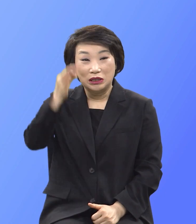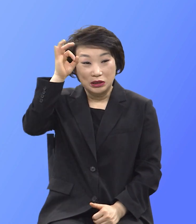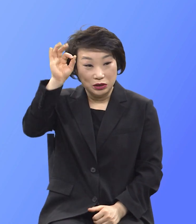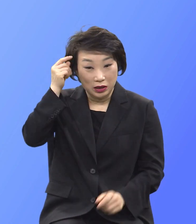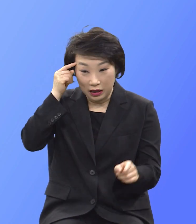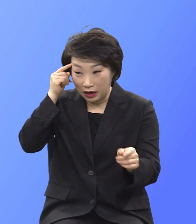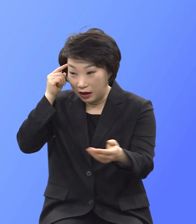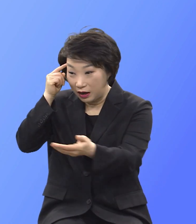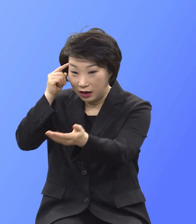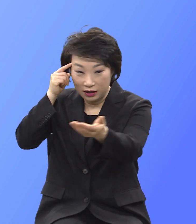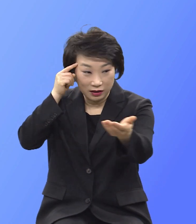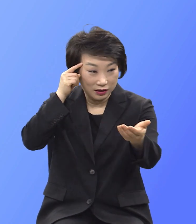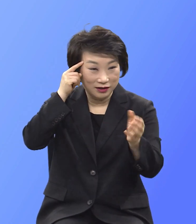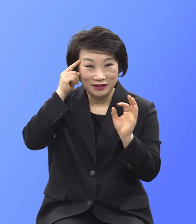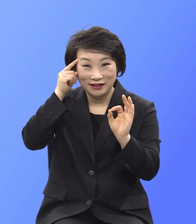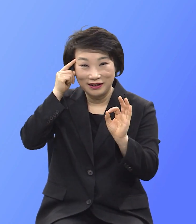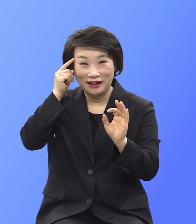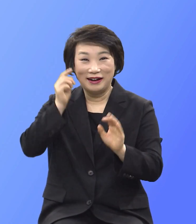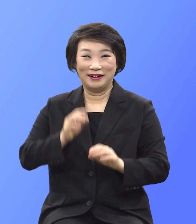인정하십니까?